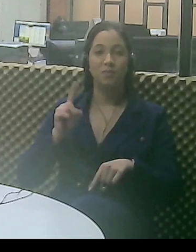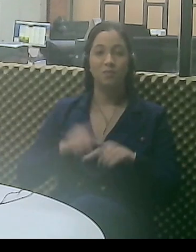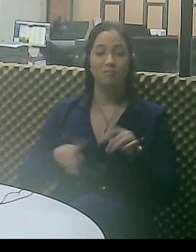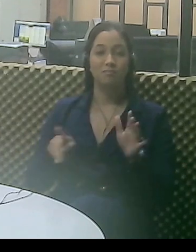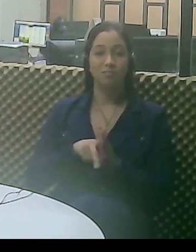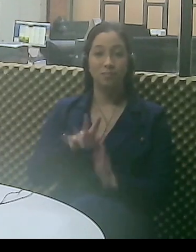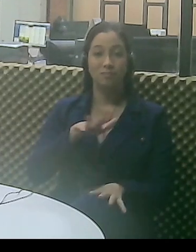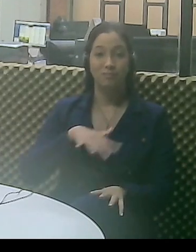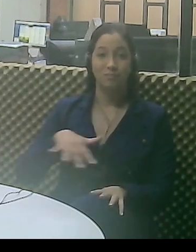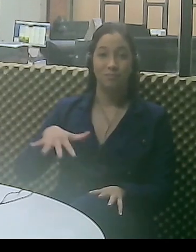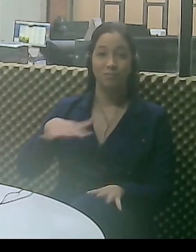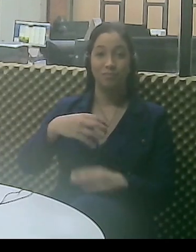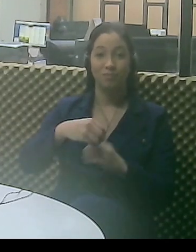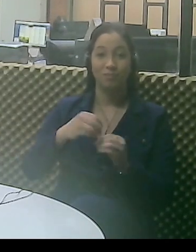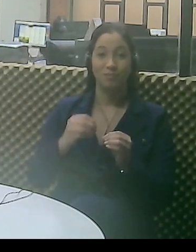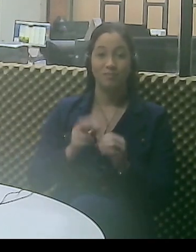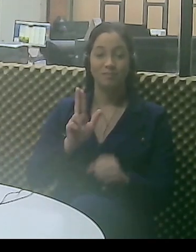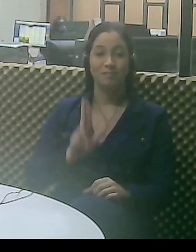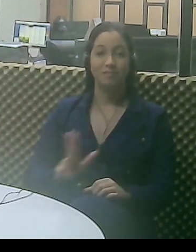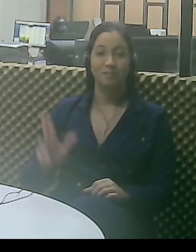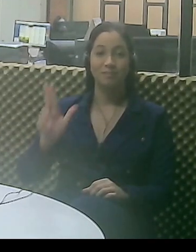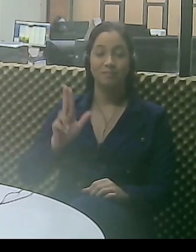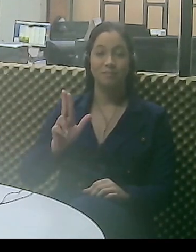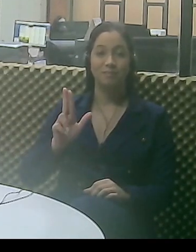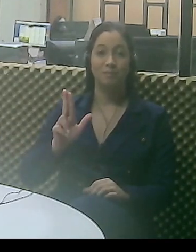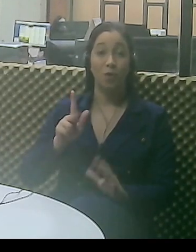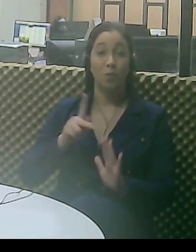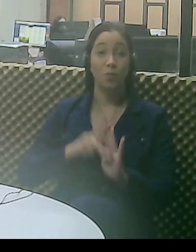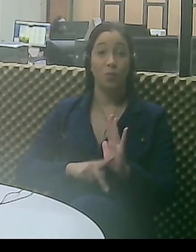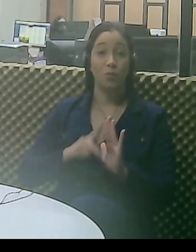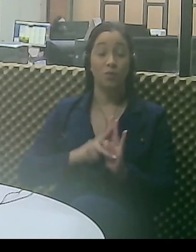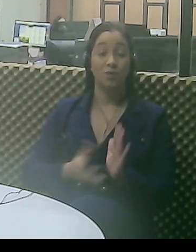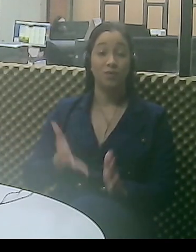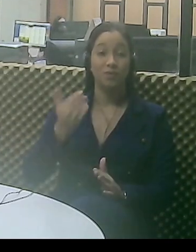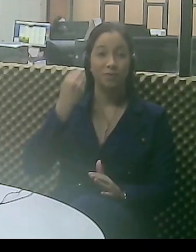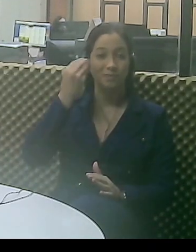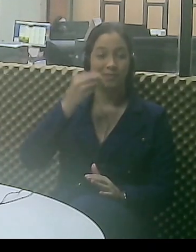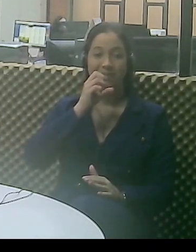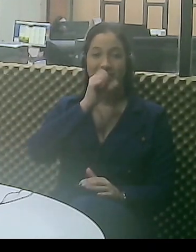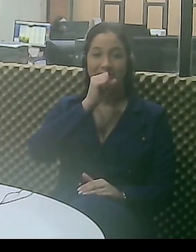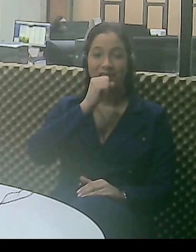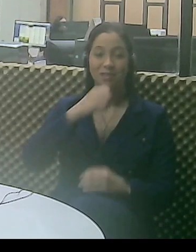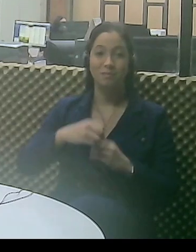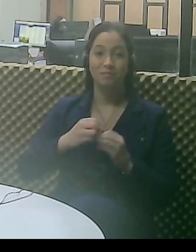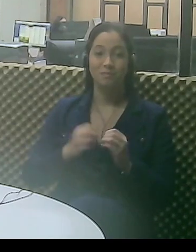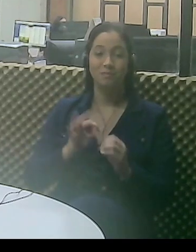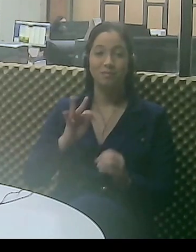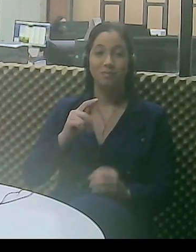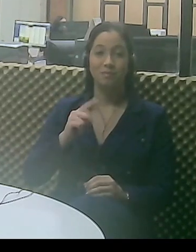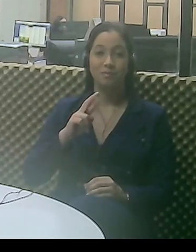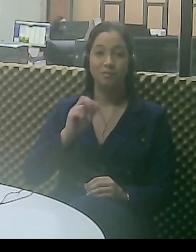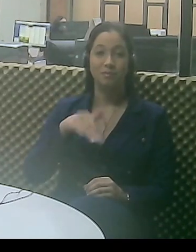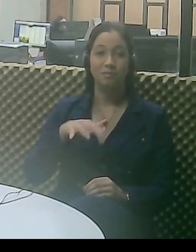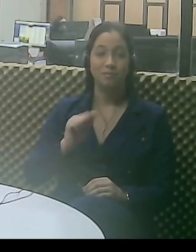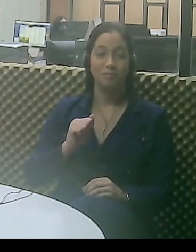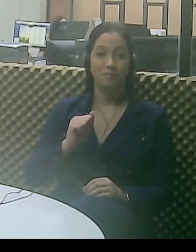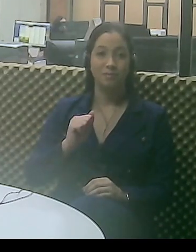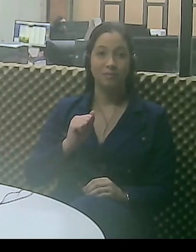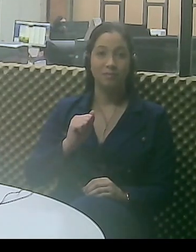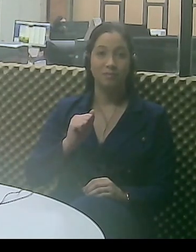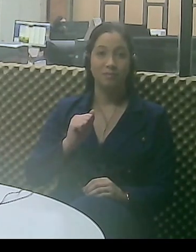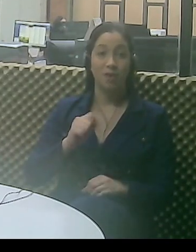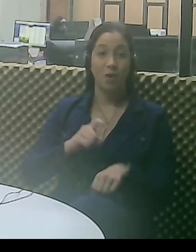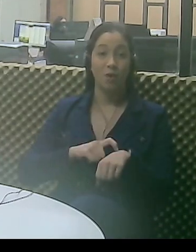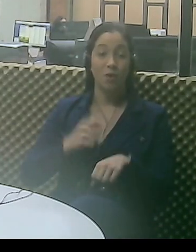locais para os distritos de Uberlândia. O projeto Vem Viver deste sábado é no distrito de Tapuirama e vai